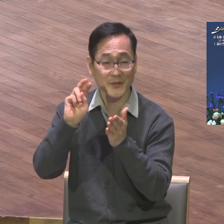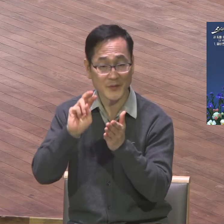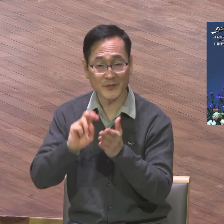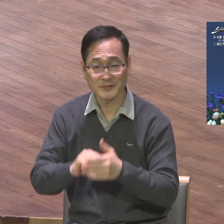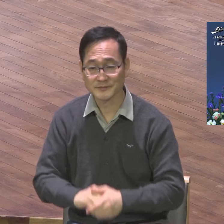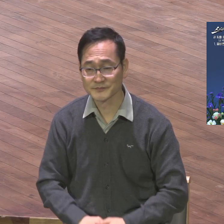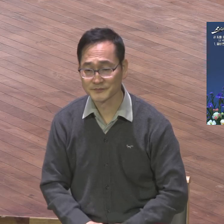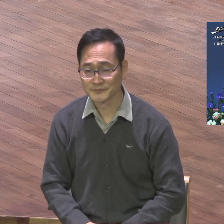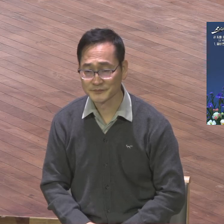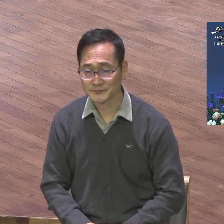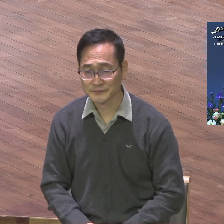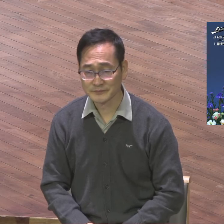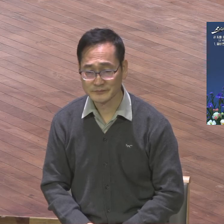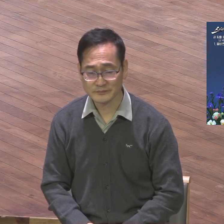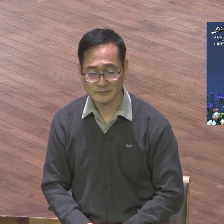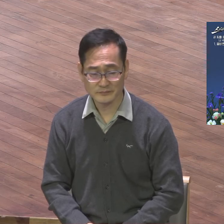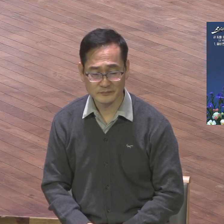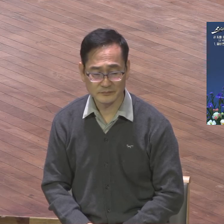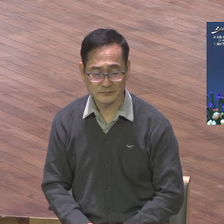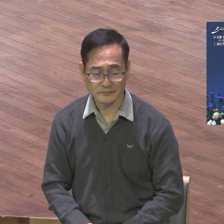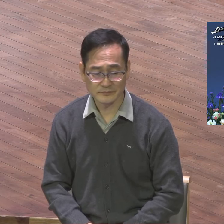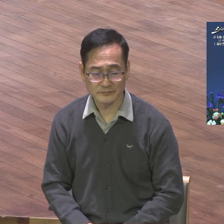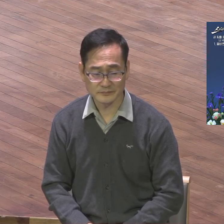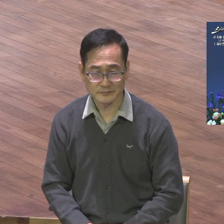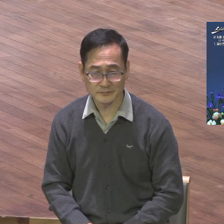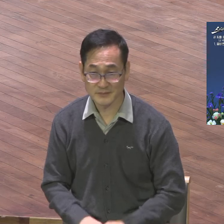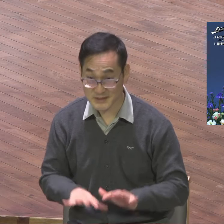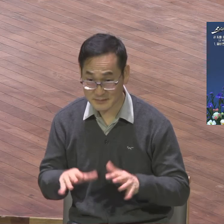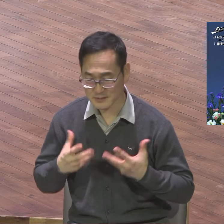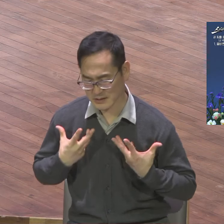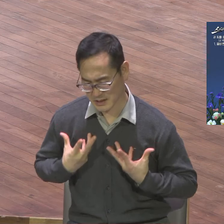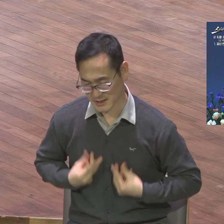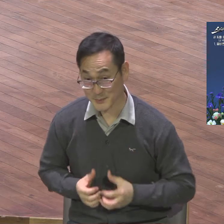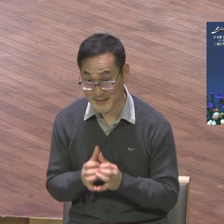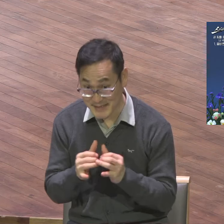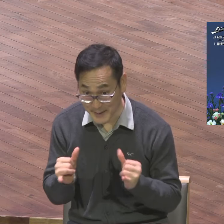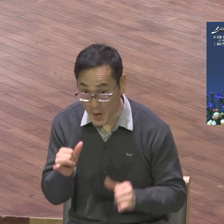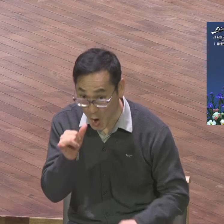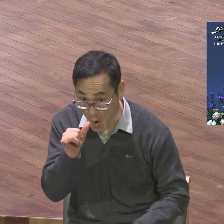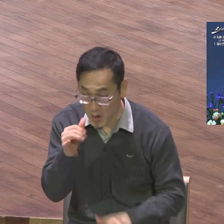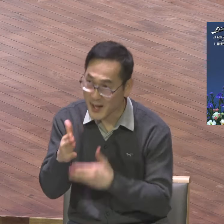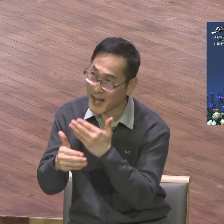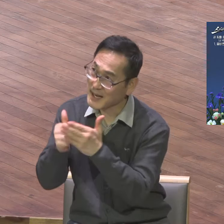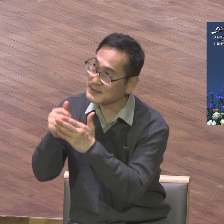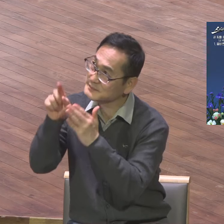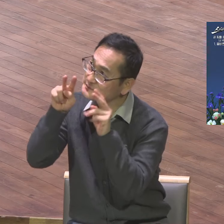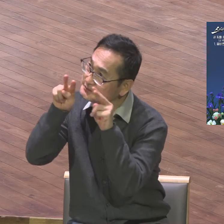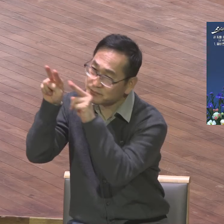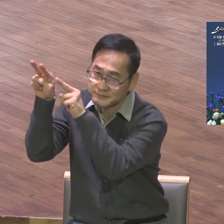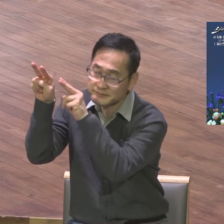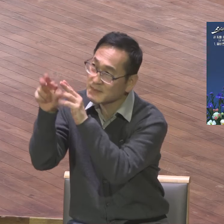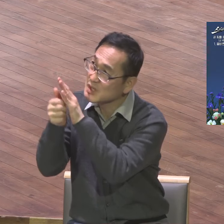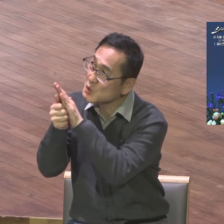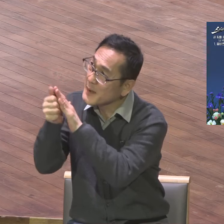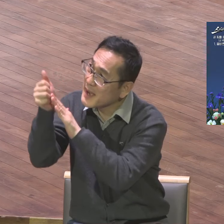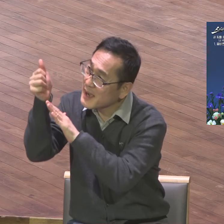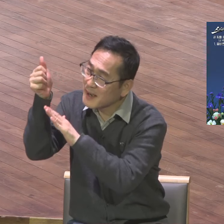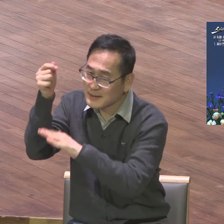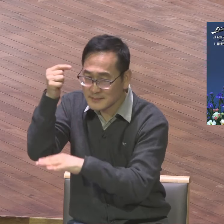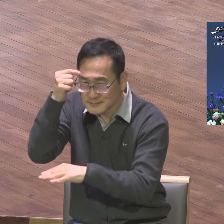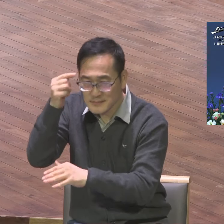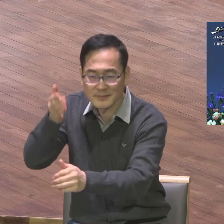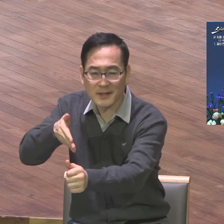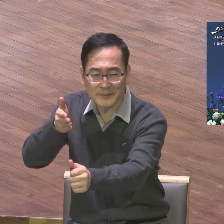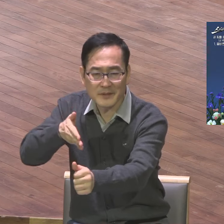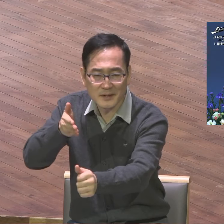지금 낙심과 불안 속에 빠져 있는 분 계시면 하나님께 소망 두시기 바랍니다. 하나님께만 소망